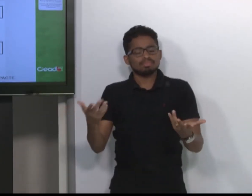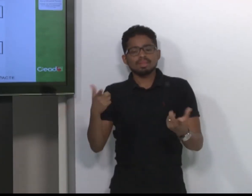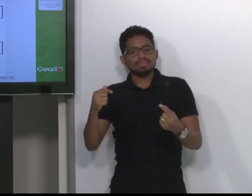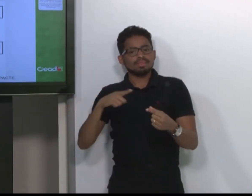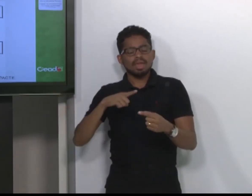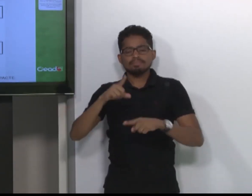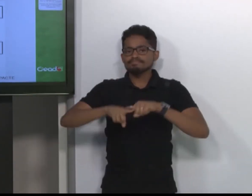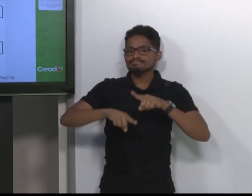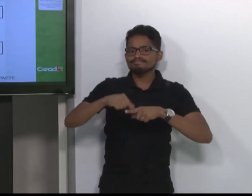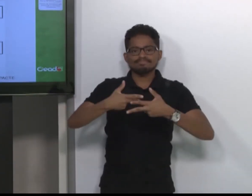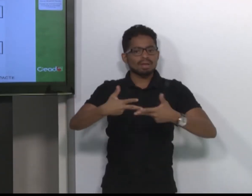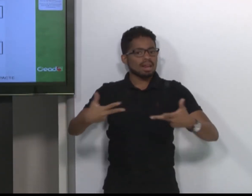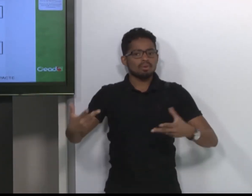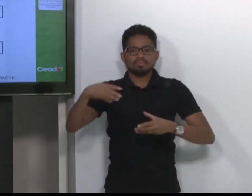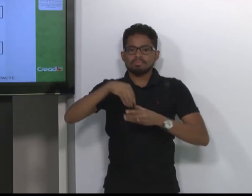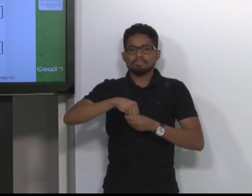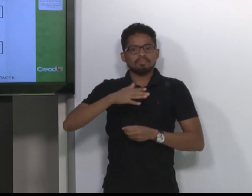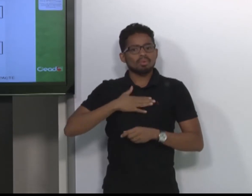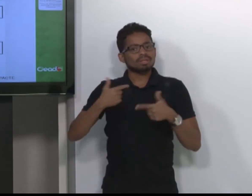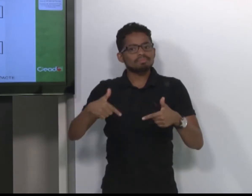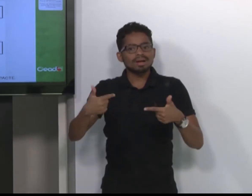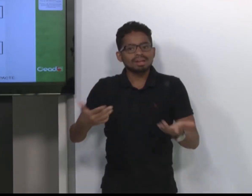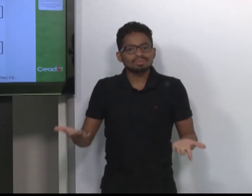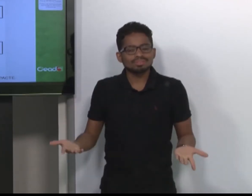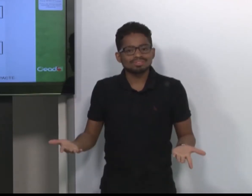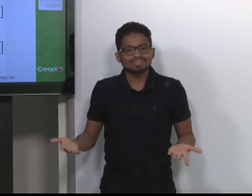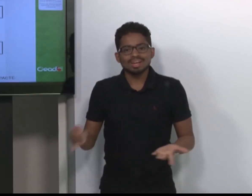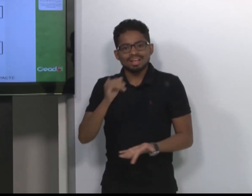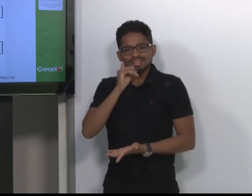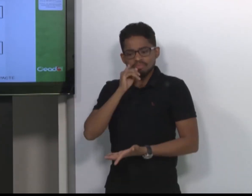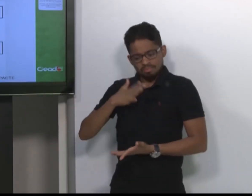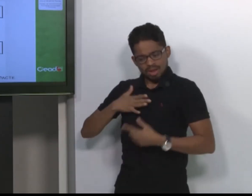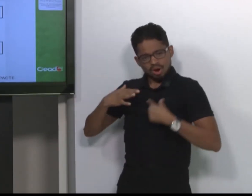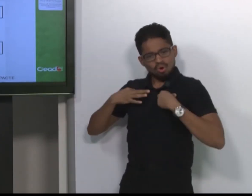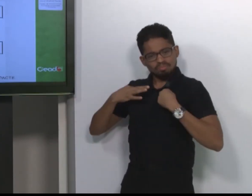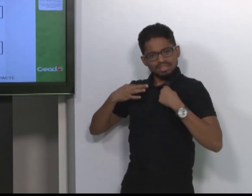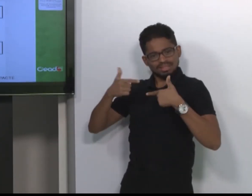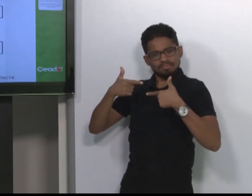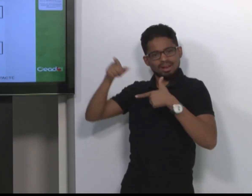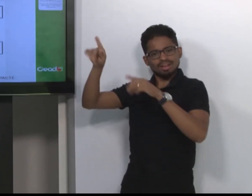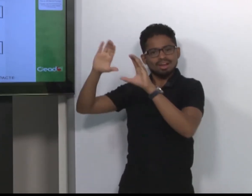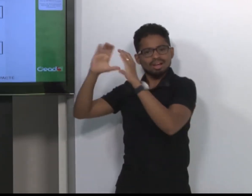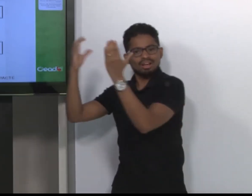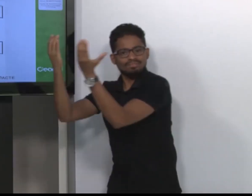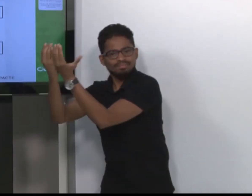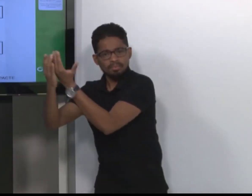são os materiais do meu trabalho. E a mesma vestimenta que eu utilizo no congresso?